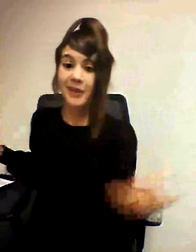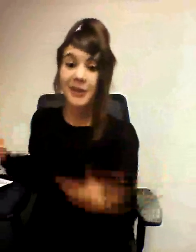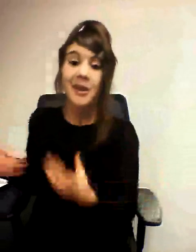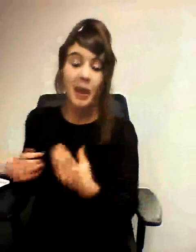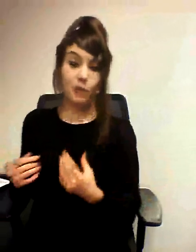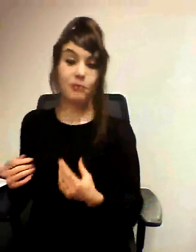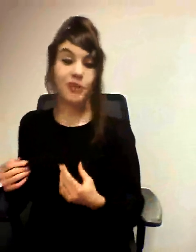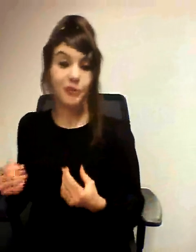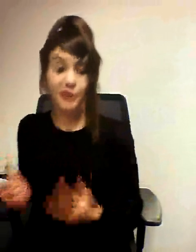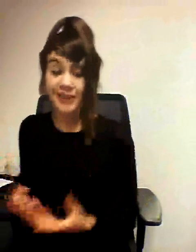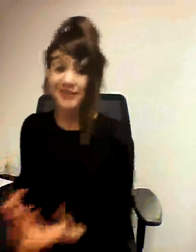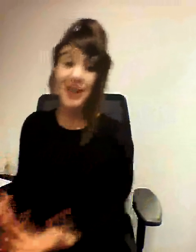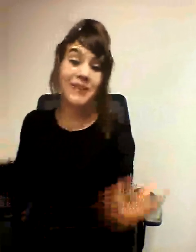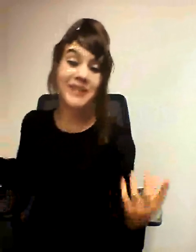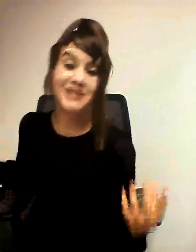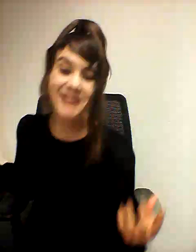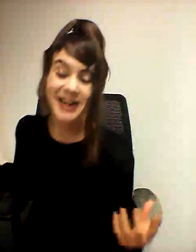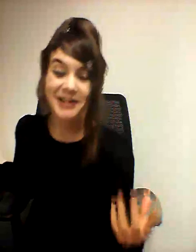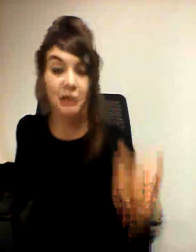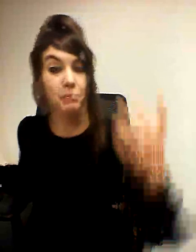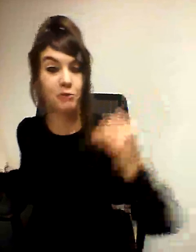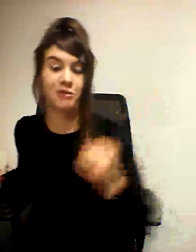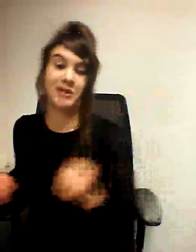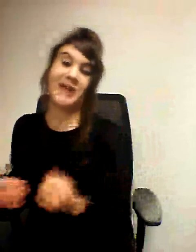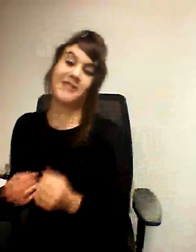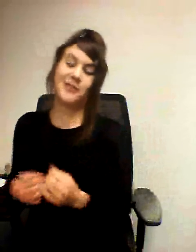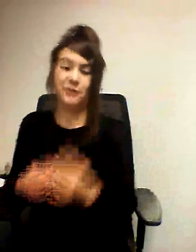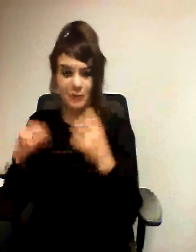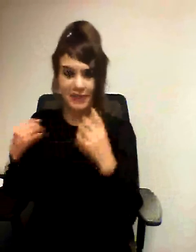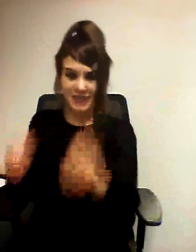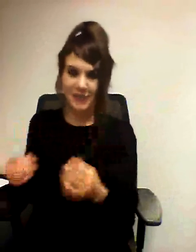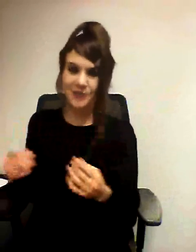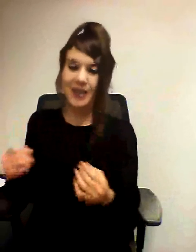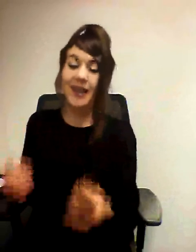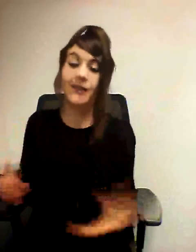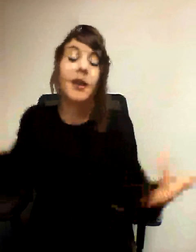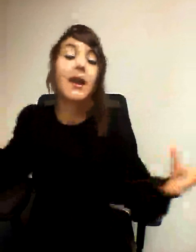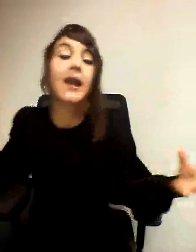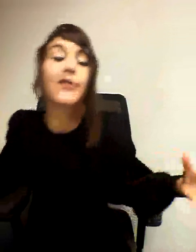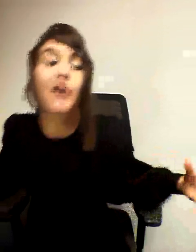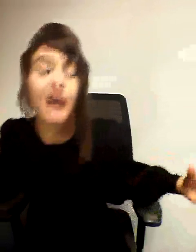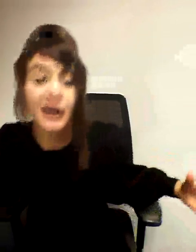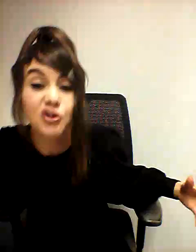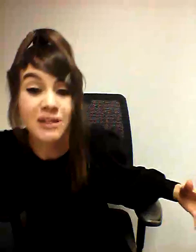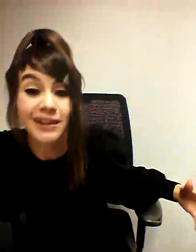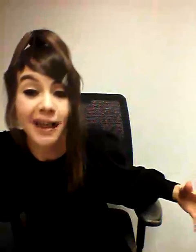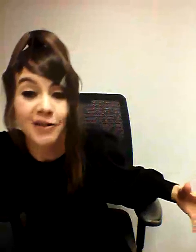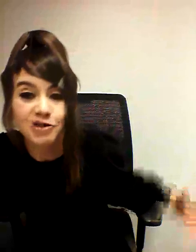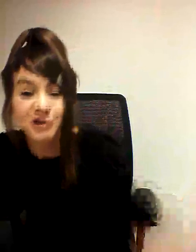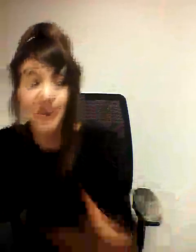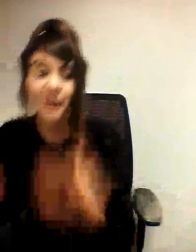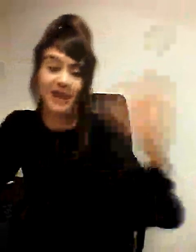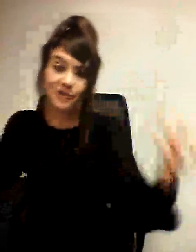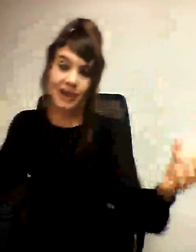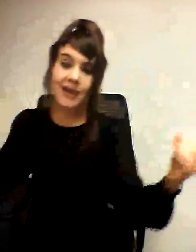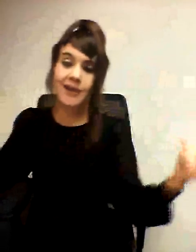absorptiedeel van je darmen niet in staat zijn om proteasen te vormen en uitscheiden. En dan gaat spierherstel naar schade